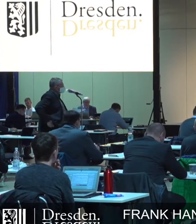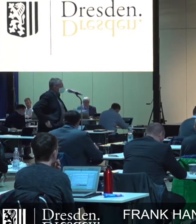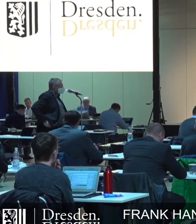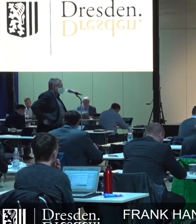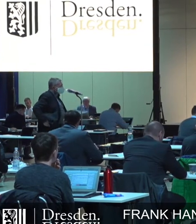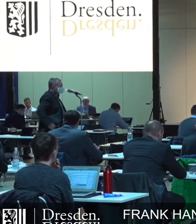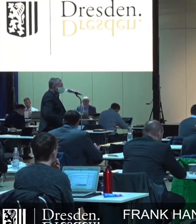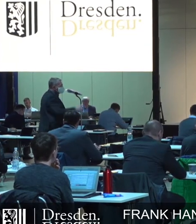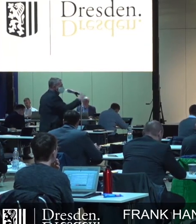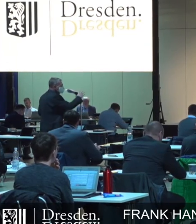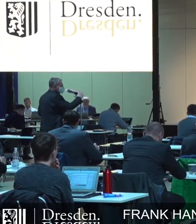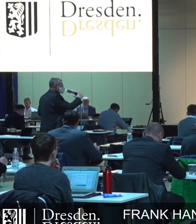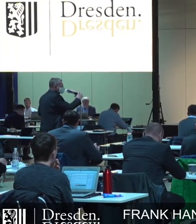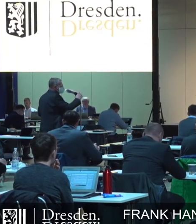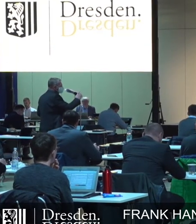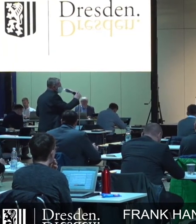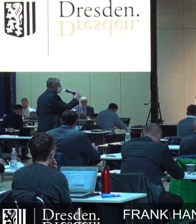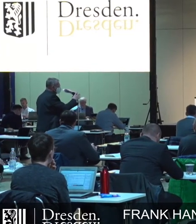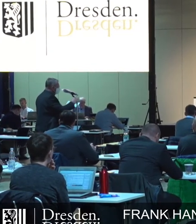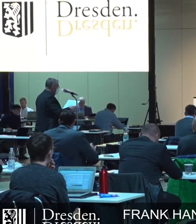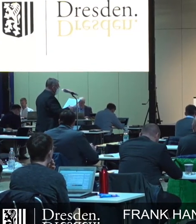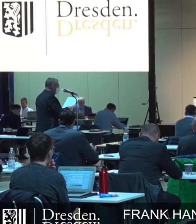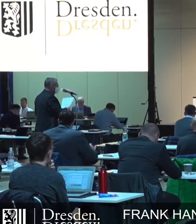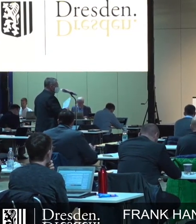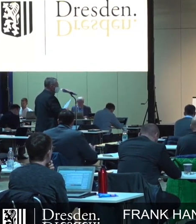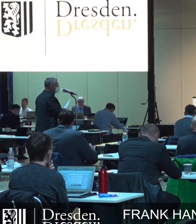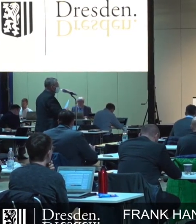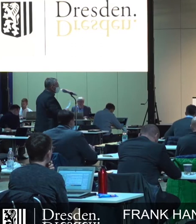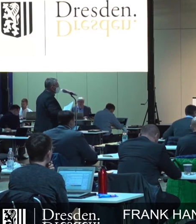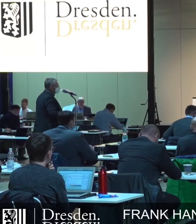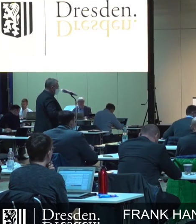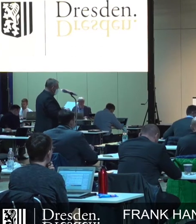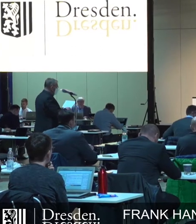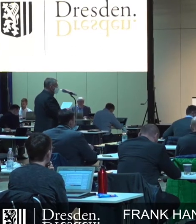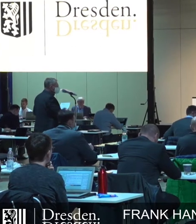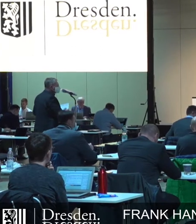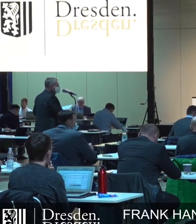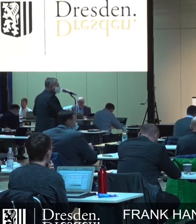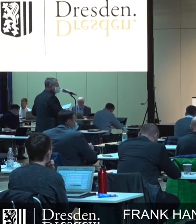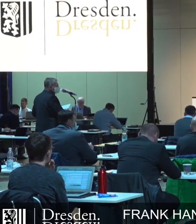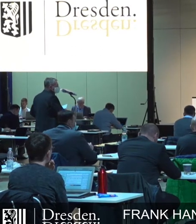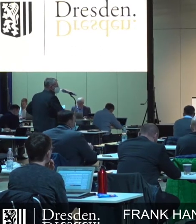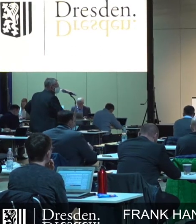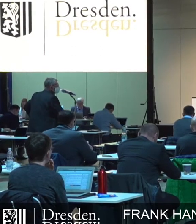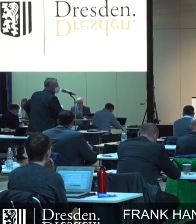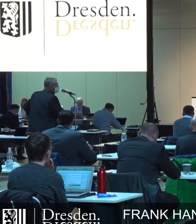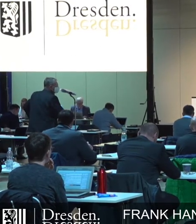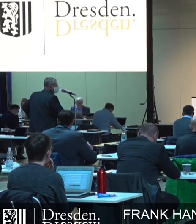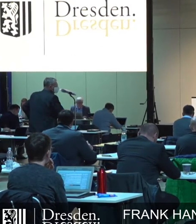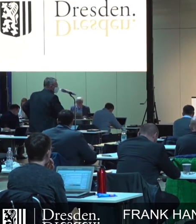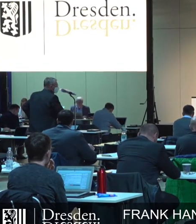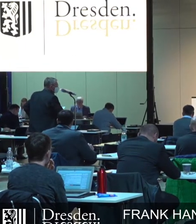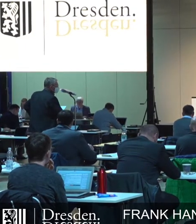wir besondere Zeiten haben, wobei ich nicht über die Wahlen in den USA reden will, sondern darüber, dass wir uns immer noch im Rahmen von Allgemeinverfügungen